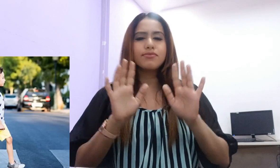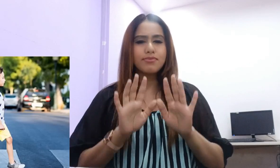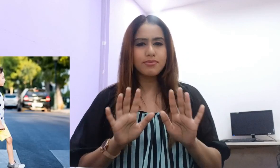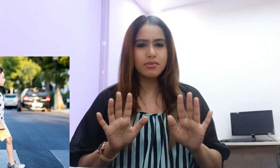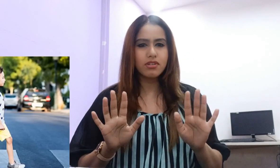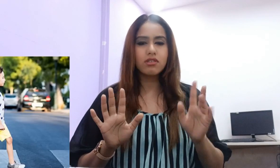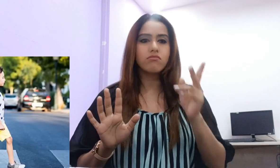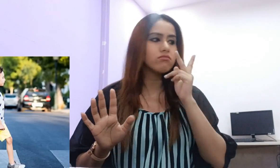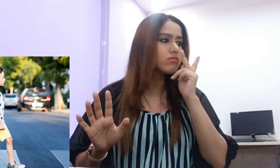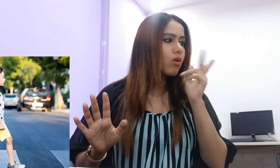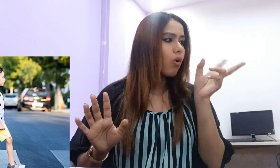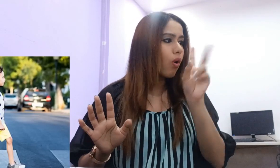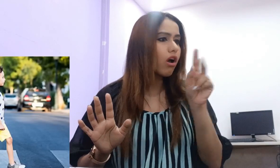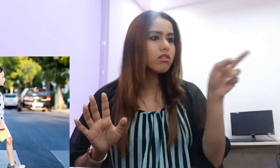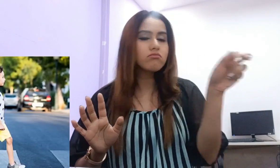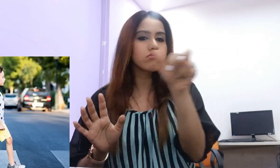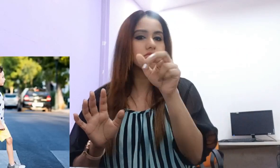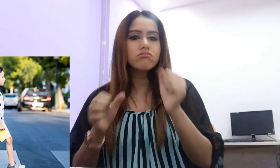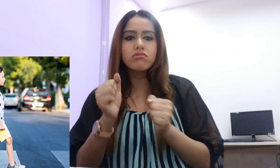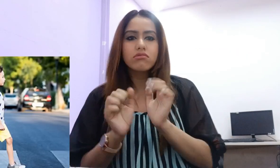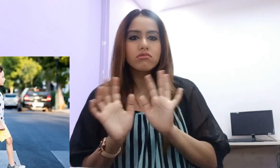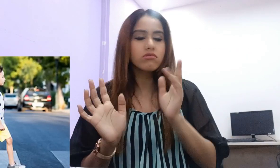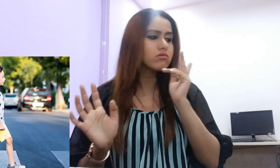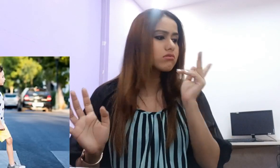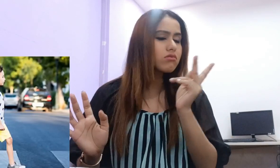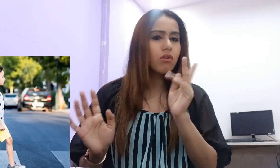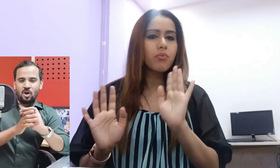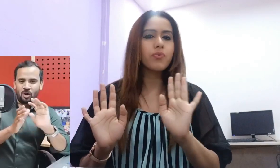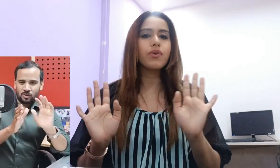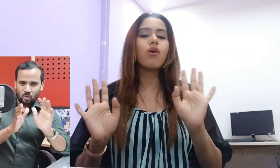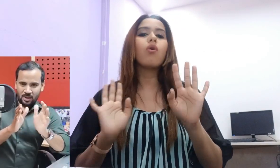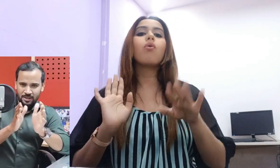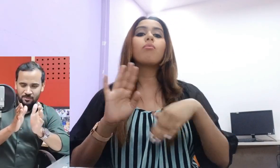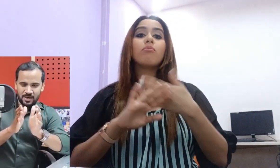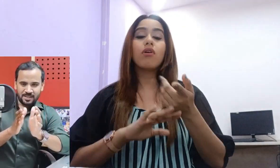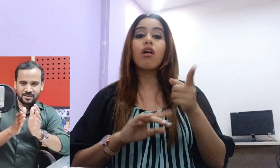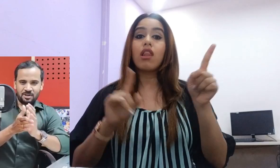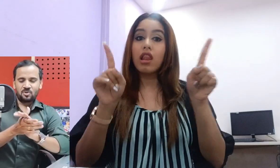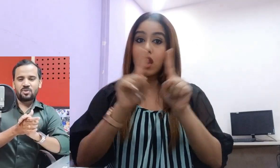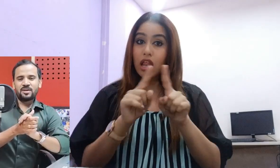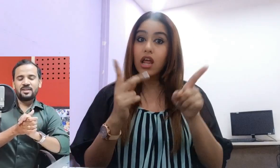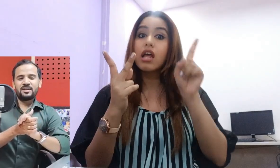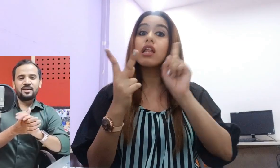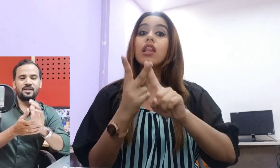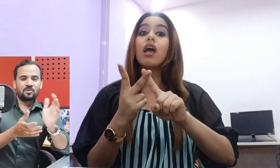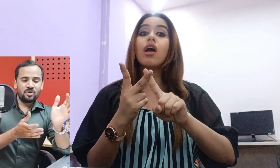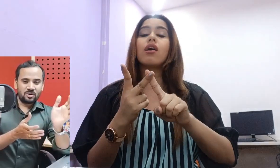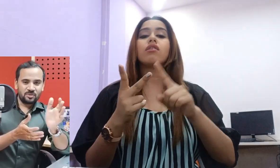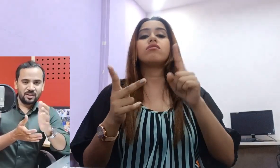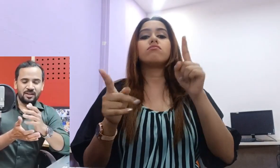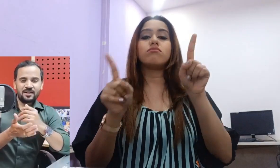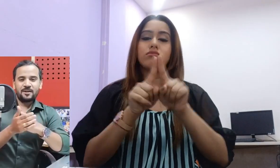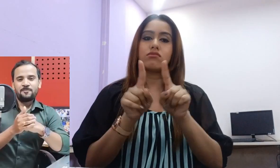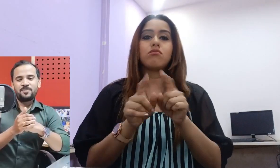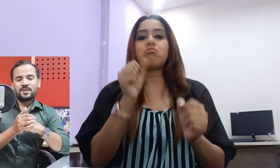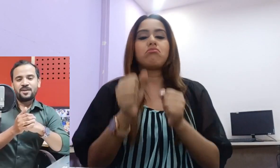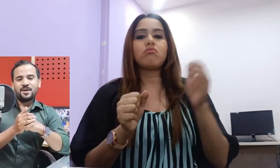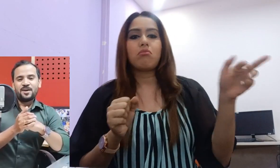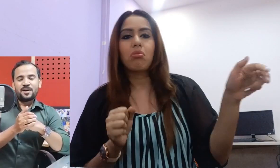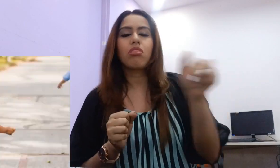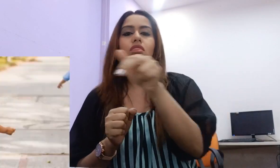दौड़ता हुआ सा क्रॉस करके निकला। इन्होंने गाड़ी का ब्रेक लगा दिया और थोड़ा इत्मीनान से वहां रुक गए, देखने लगे कि कोई और तो नहीं निकल